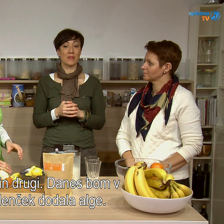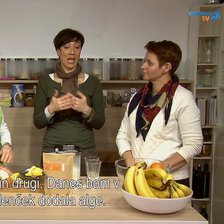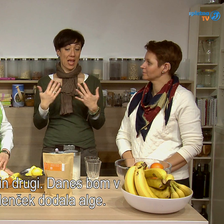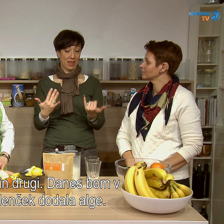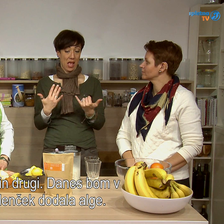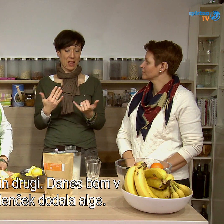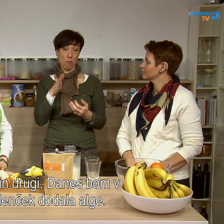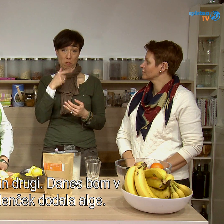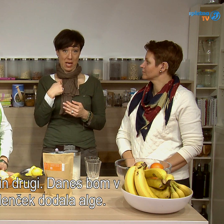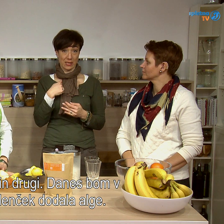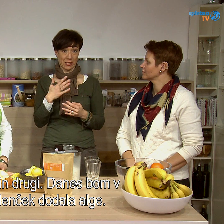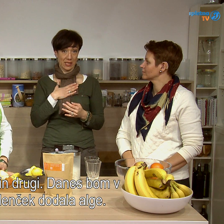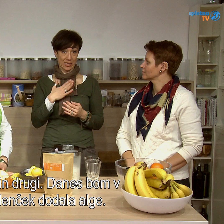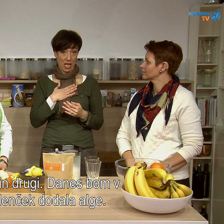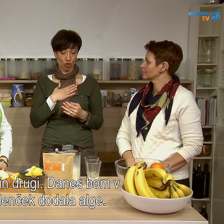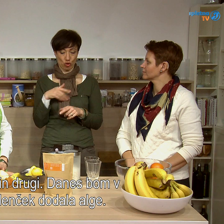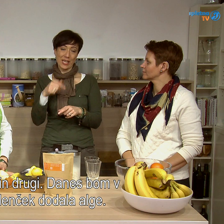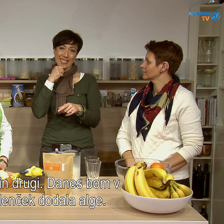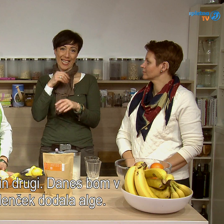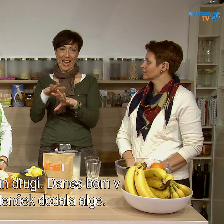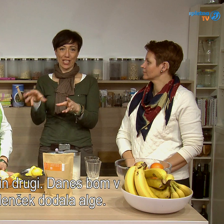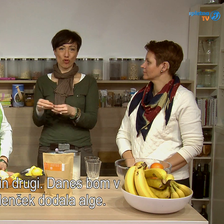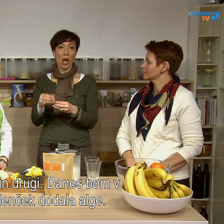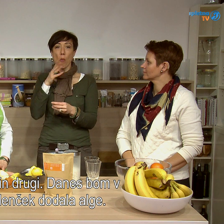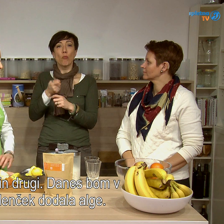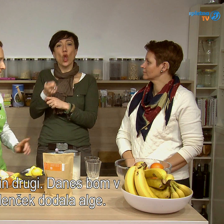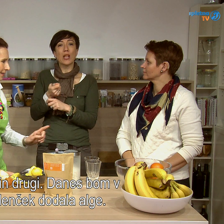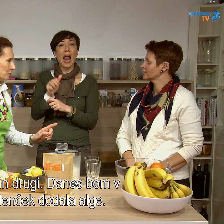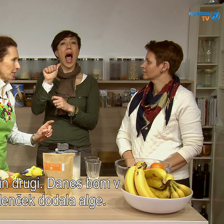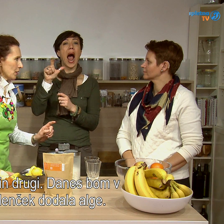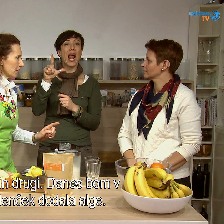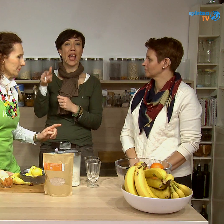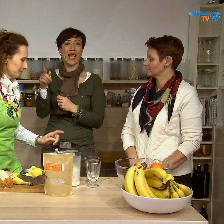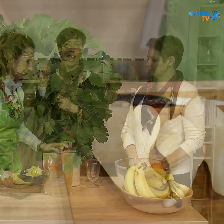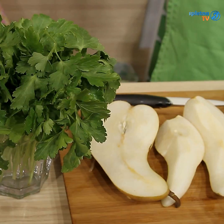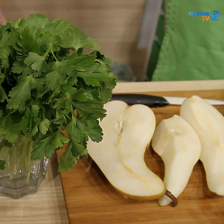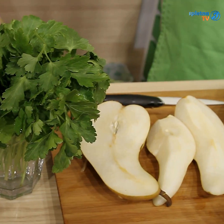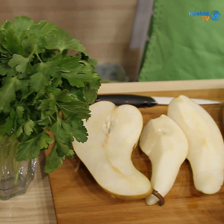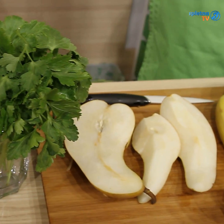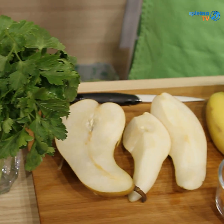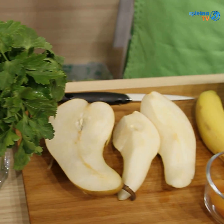Danes bom jaz v naš zelenček dodala alge. Samo majčken.